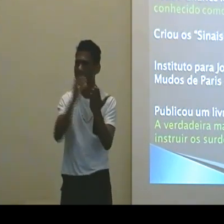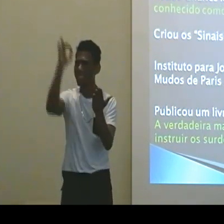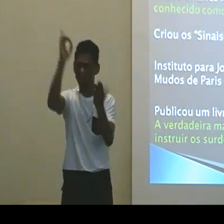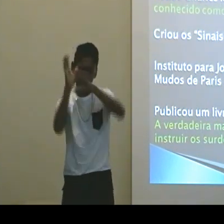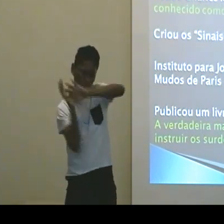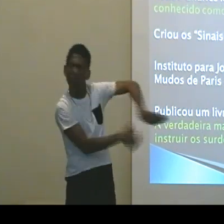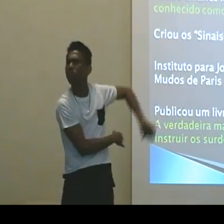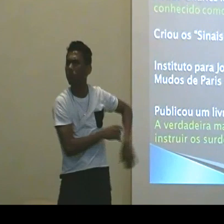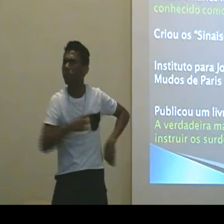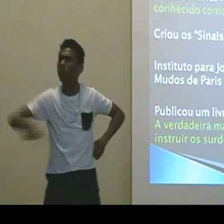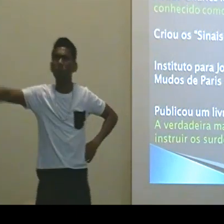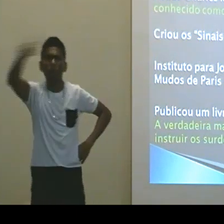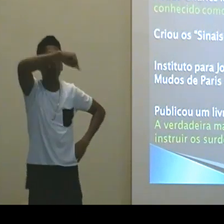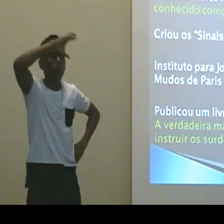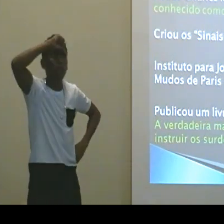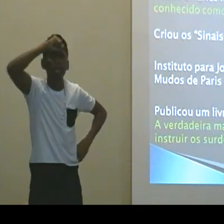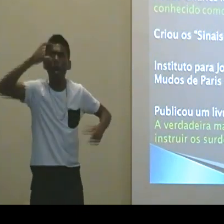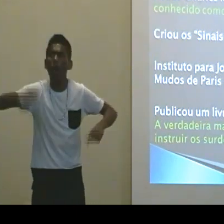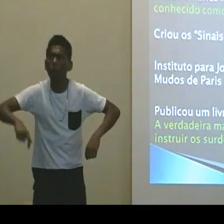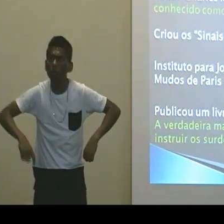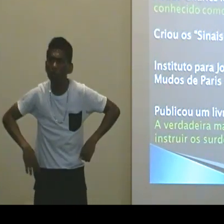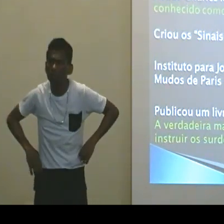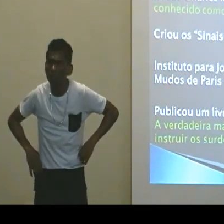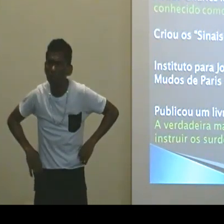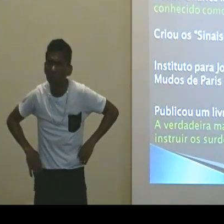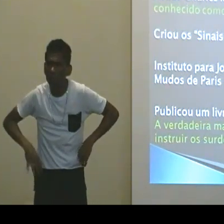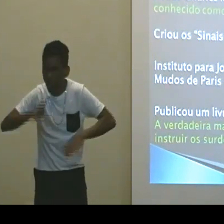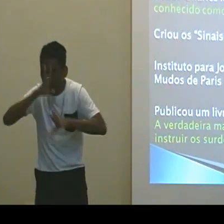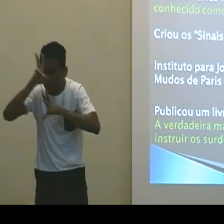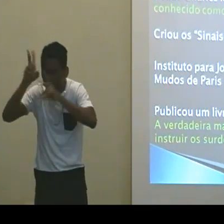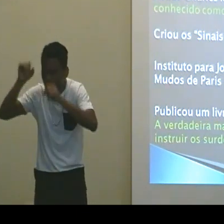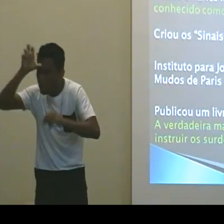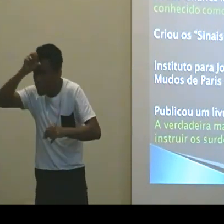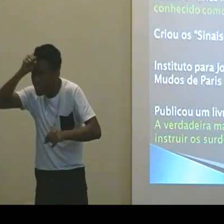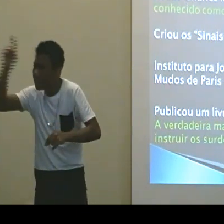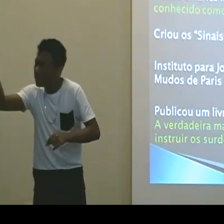A gente tem a Bíblia, se nós não tivéssemos a Bíblia, como é que a gente aprenderia sobre ela?